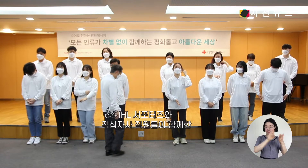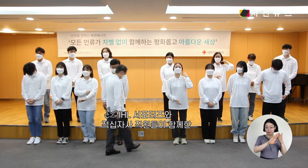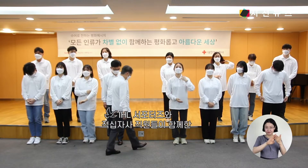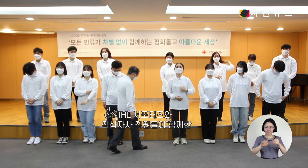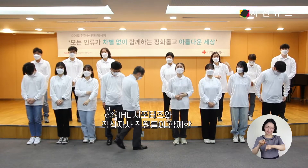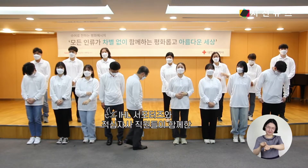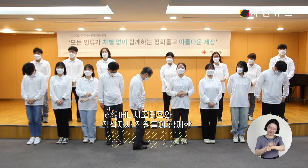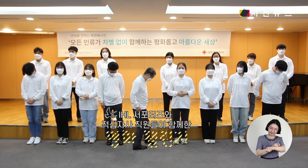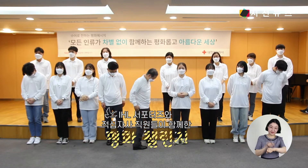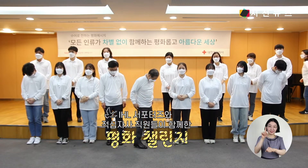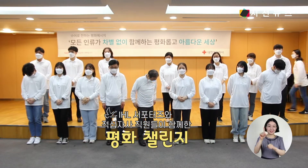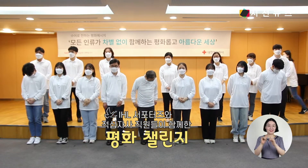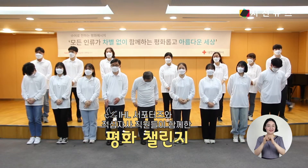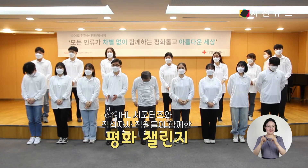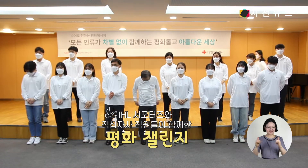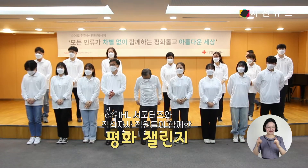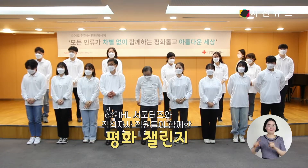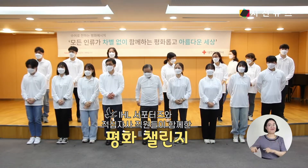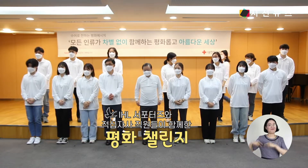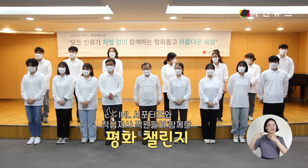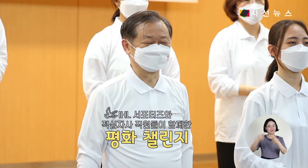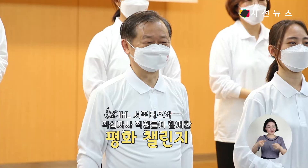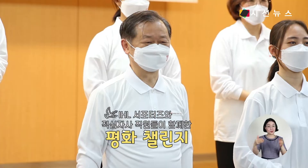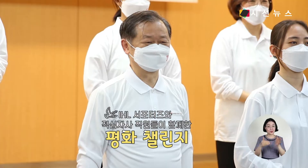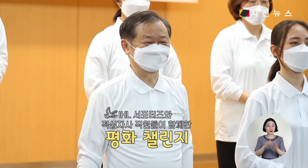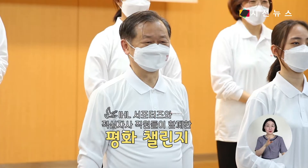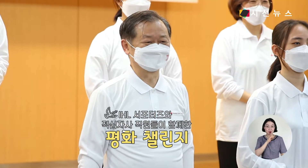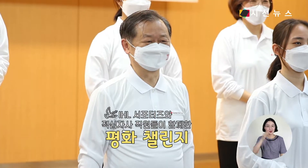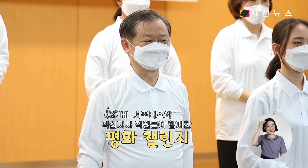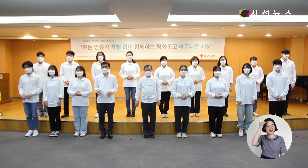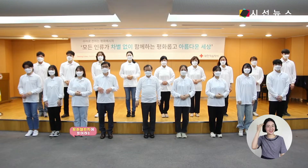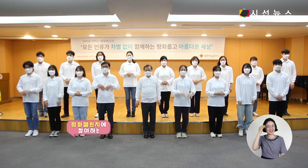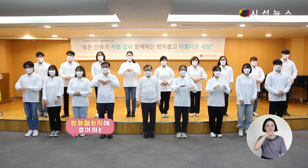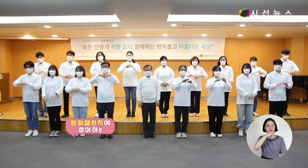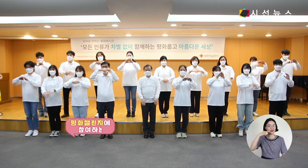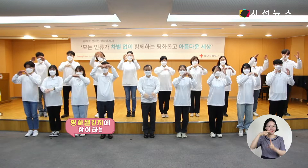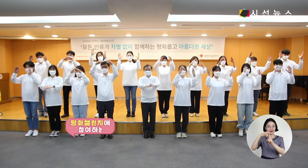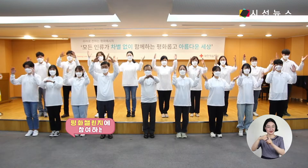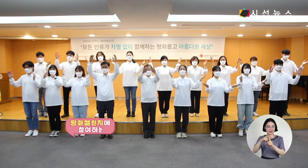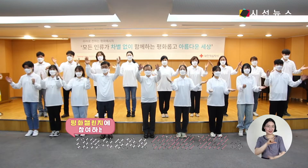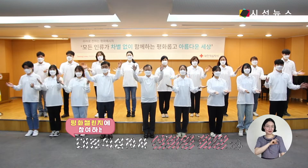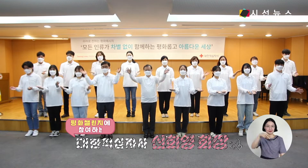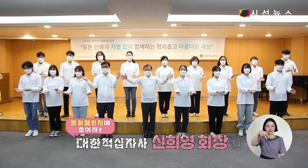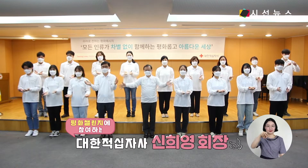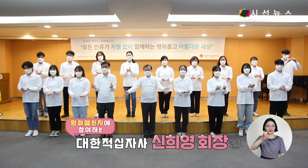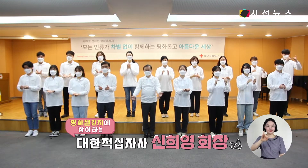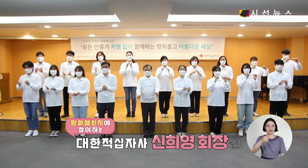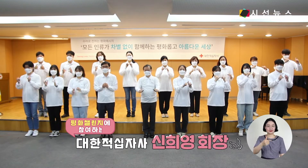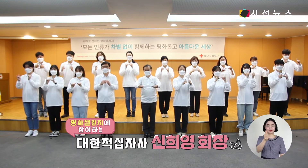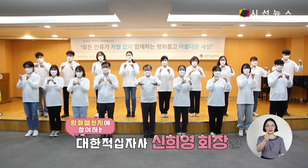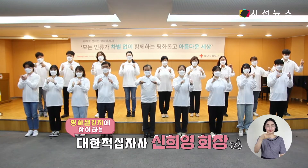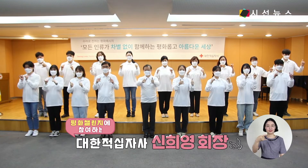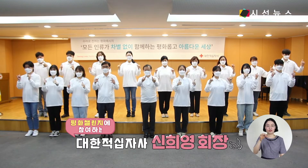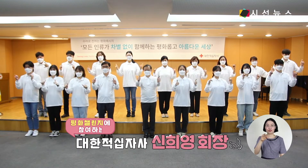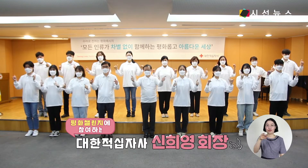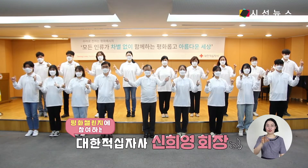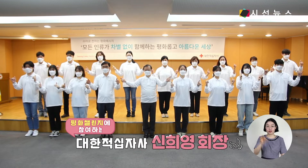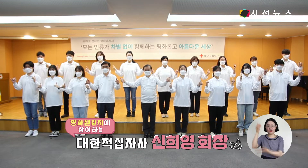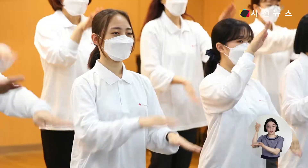그리고 이 평화 챌린지에 특별한 분이 함께 참여했습니다. 바로 대한적십자사 신희영